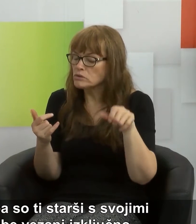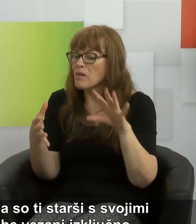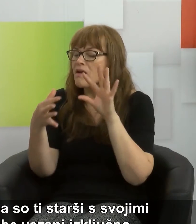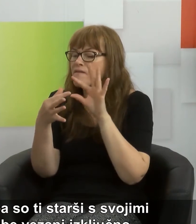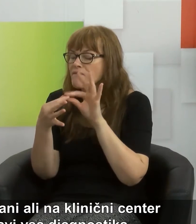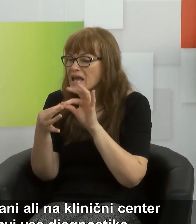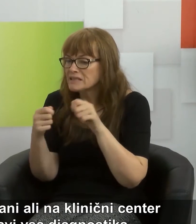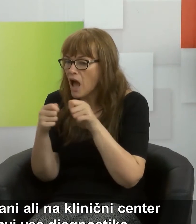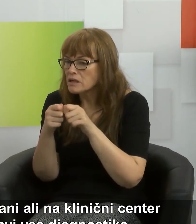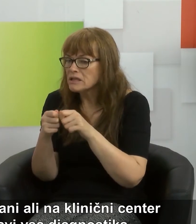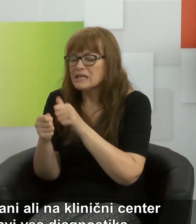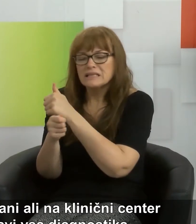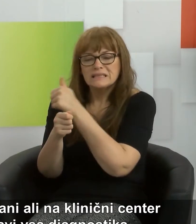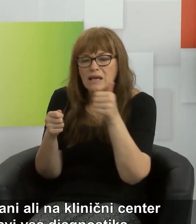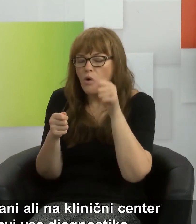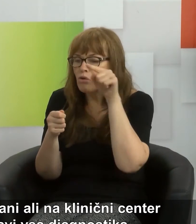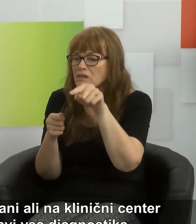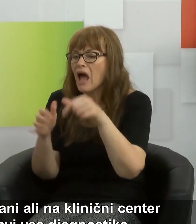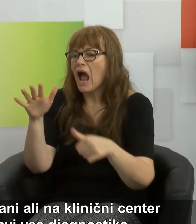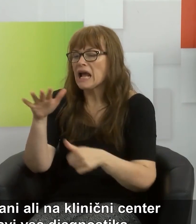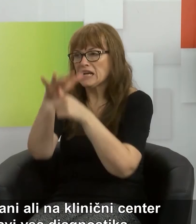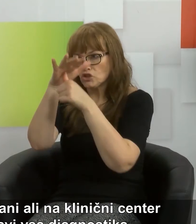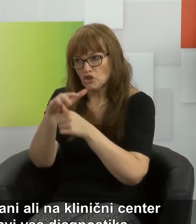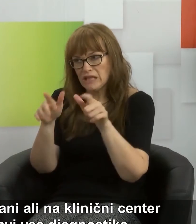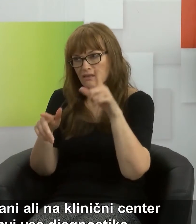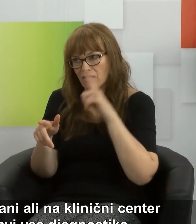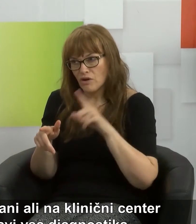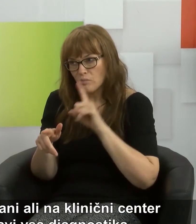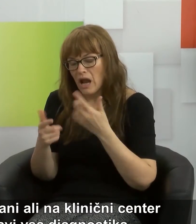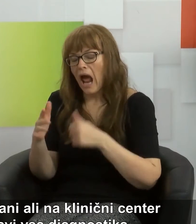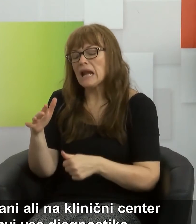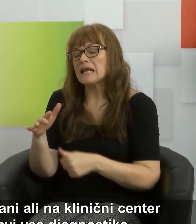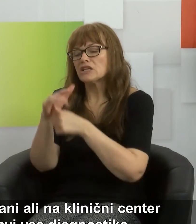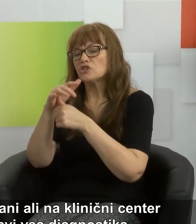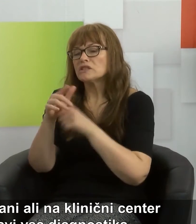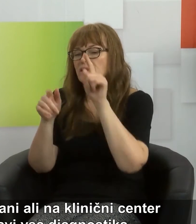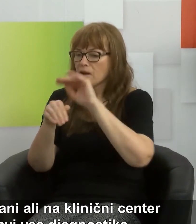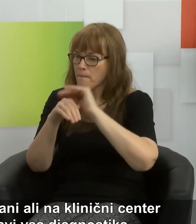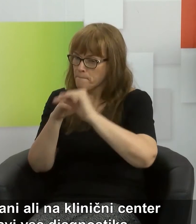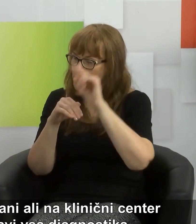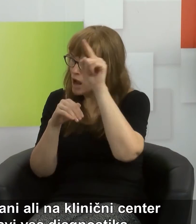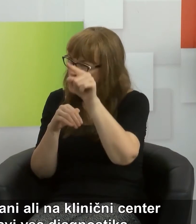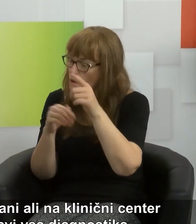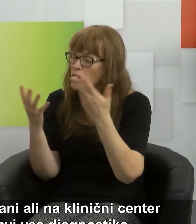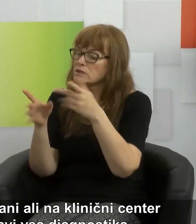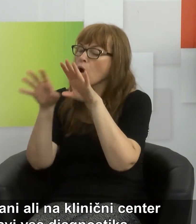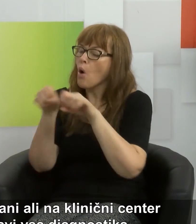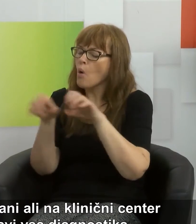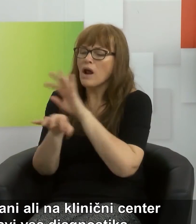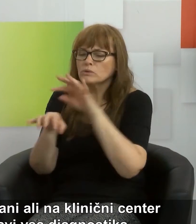vezani izključno na klinični center v Ljubljani ali na klinični center v Maribor, kjer se opravi